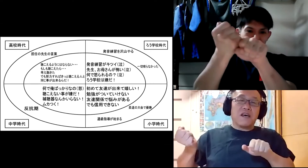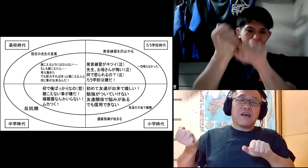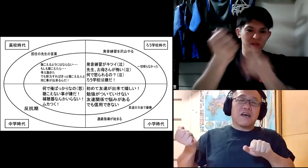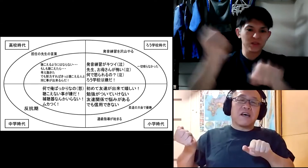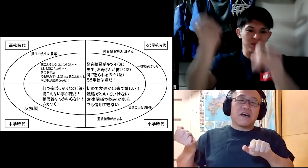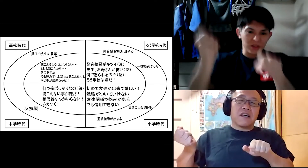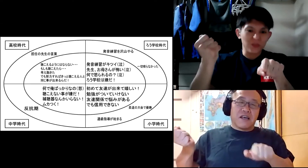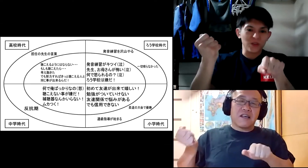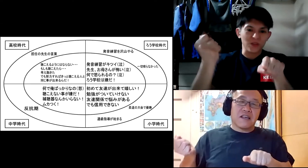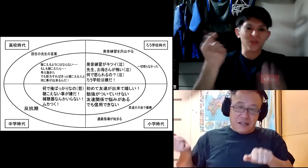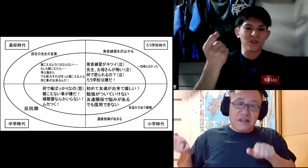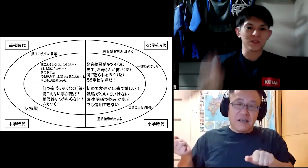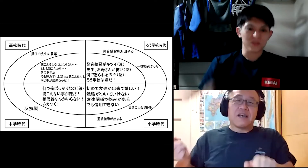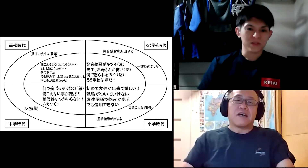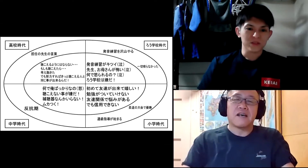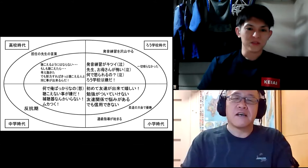優勝ね。